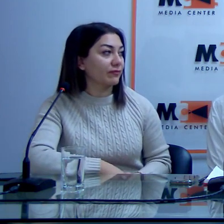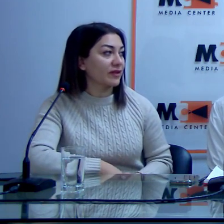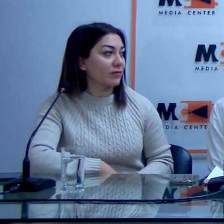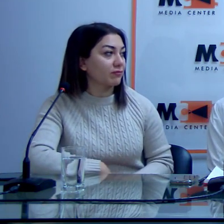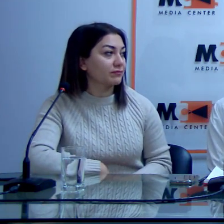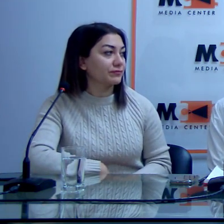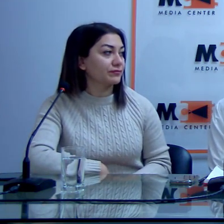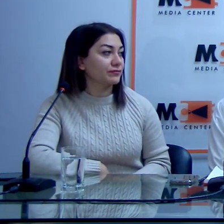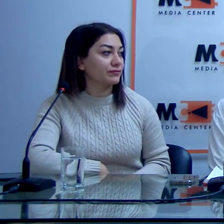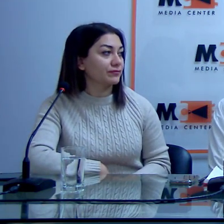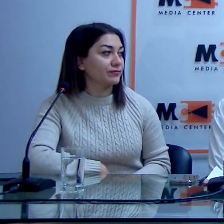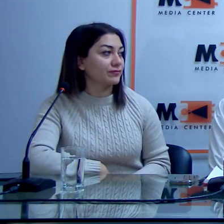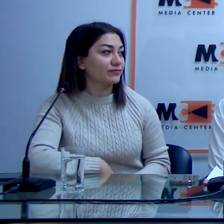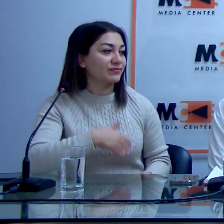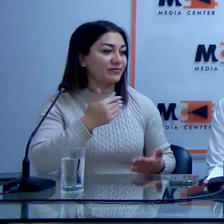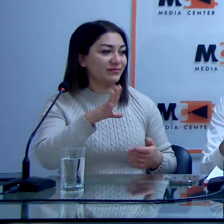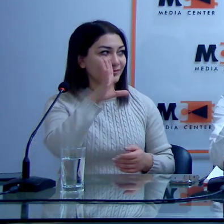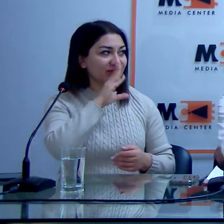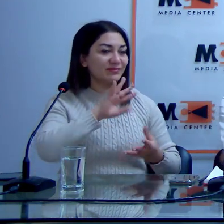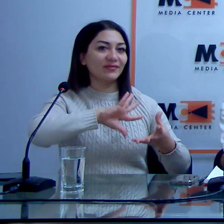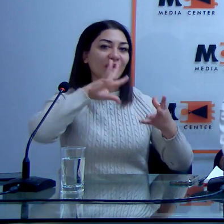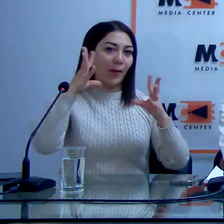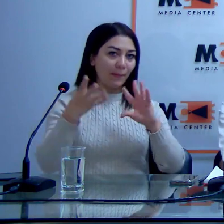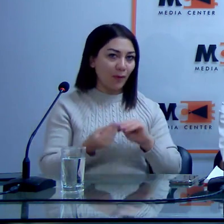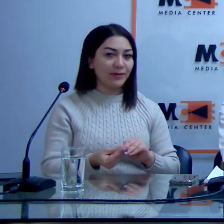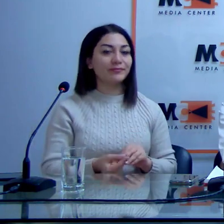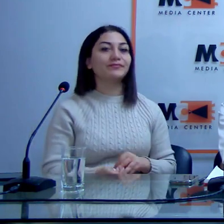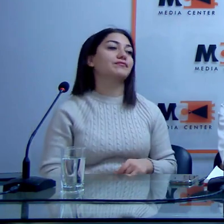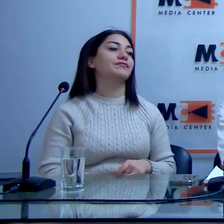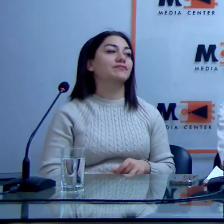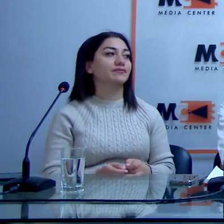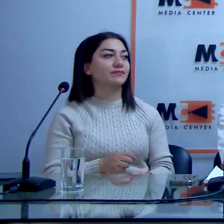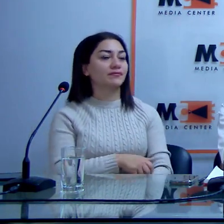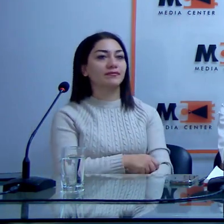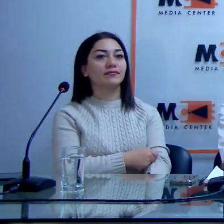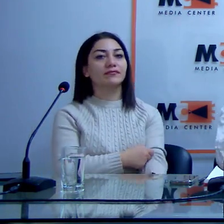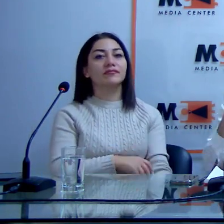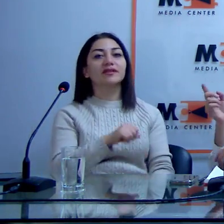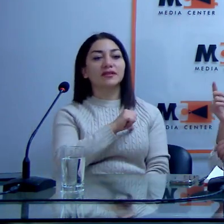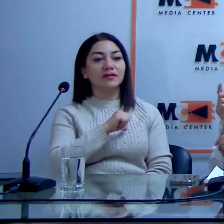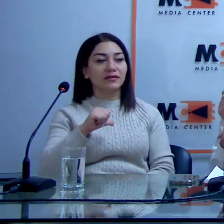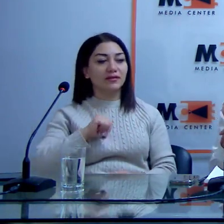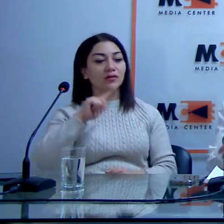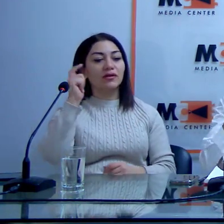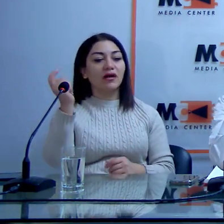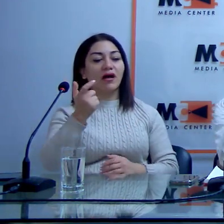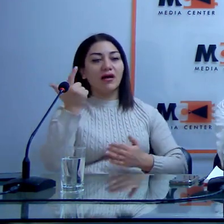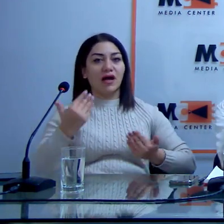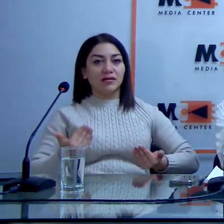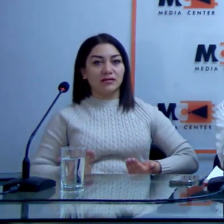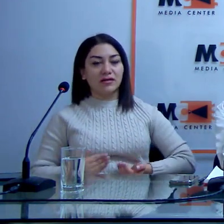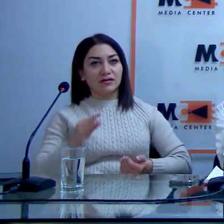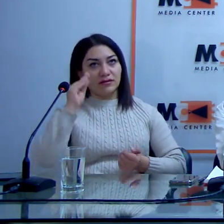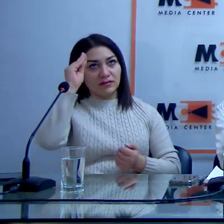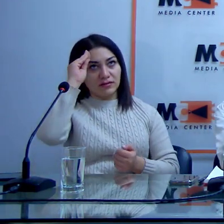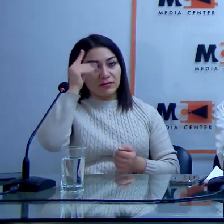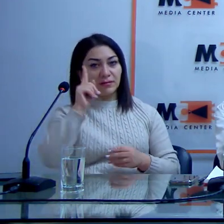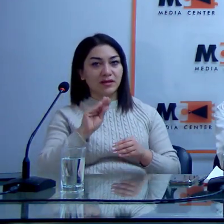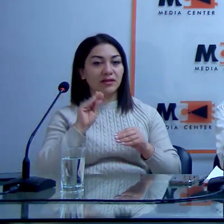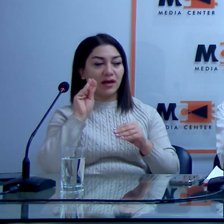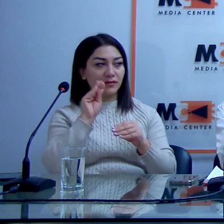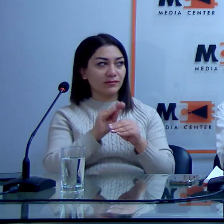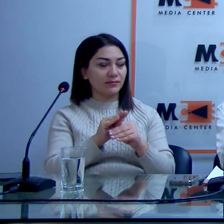Խնդրեմ, եթե հնարավոր է արդեն ամփոփենք, լավ, հետազոտությունը։ Այդ ինքնուրույն անկախ կյանքի կոնտեքստում եւս մեկ լրացում,